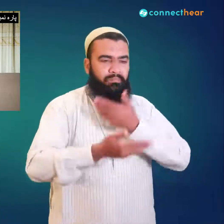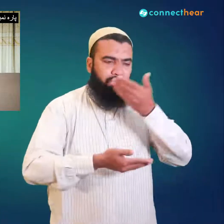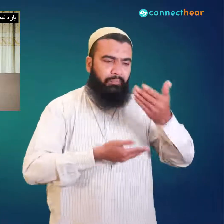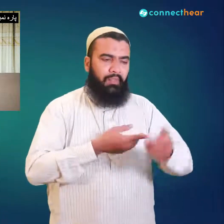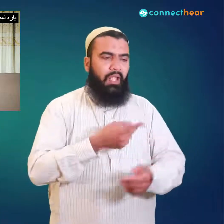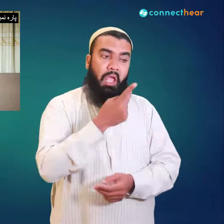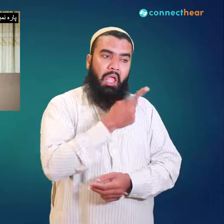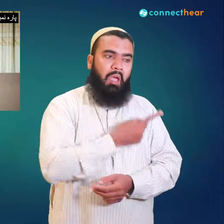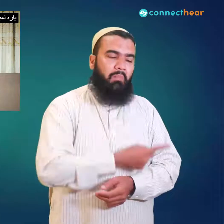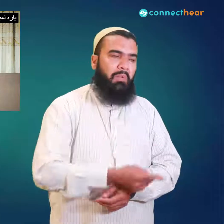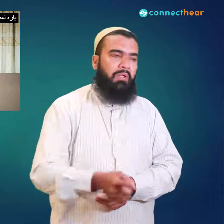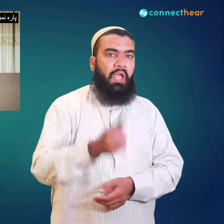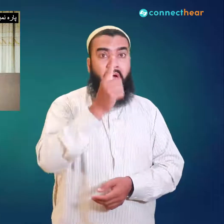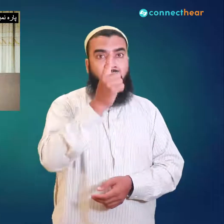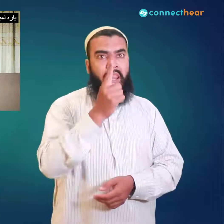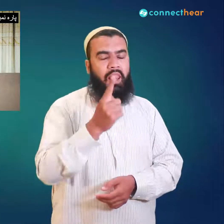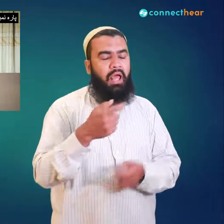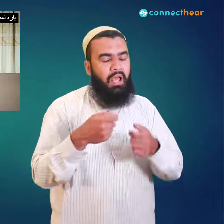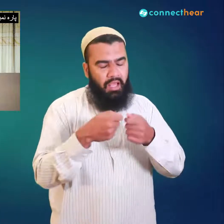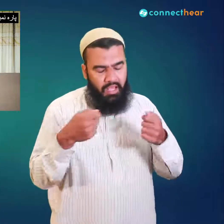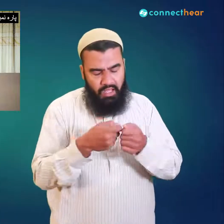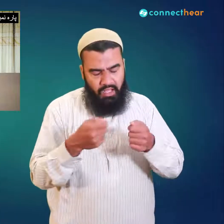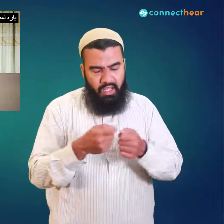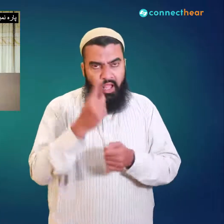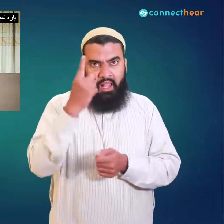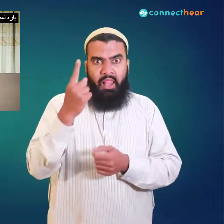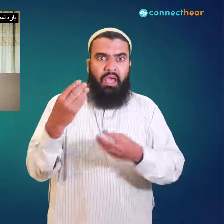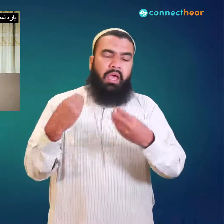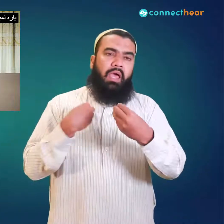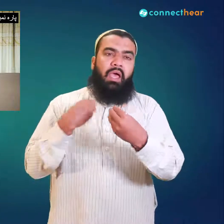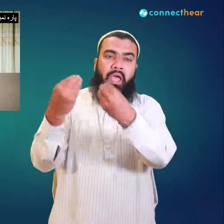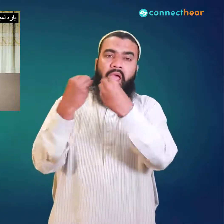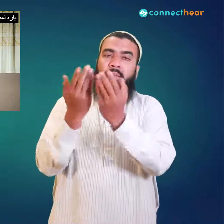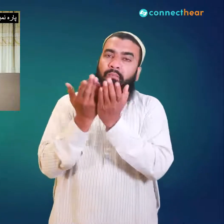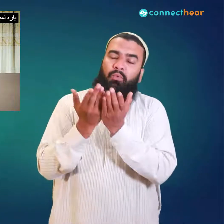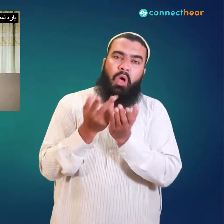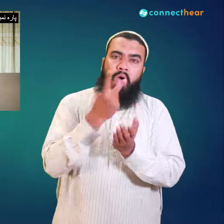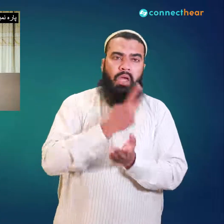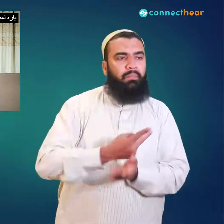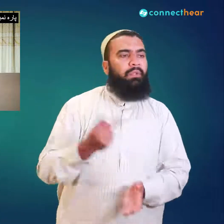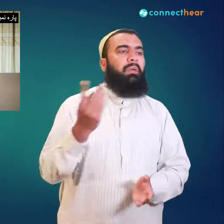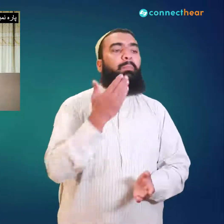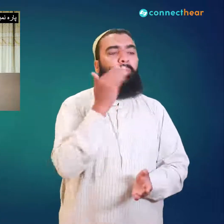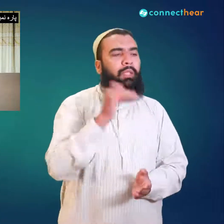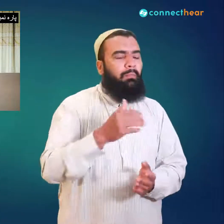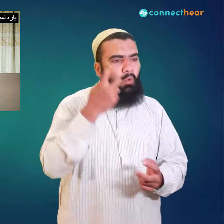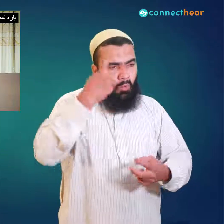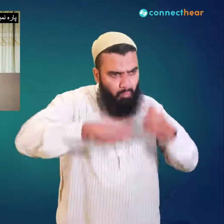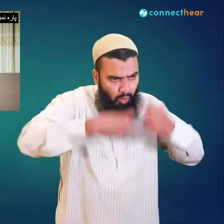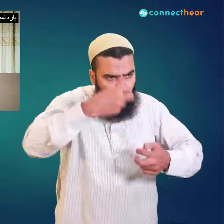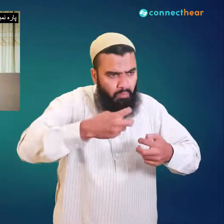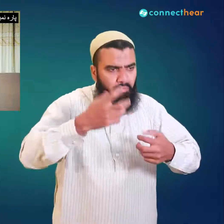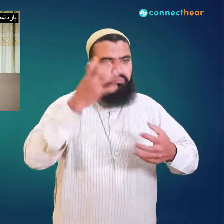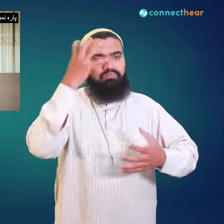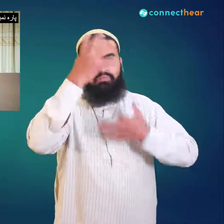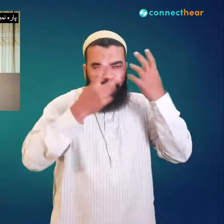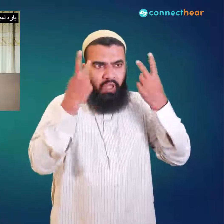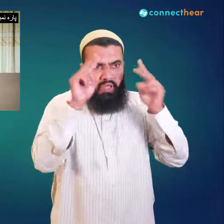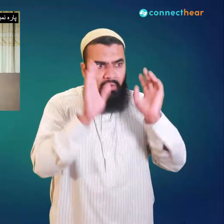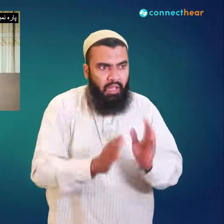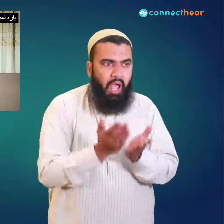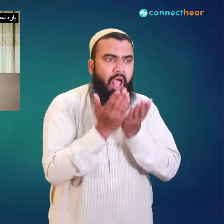ہے کہ ہر حال میں اللہ کی طرف رجوع ہونا چاہیے، مشکل میں بھی اور فراخی میں